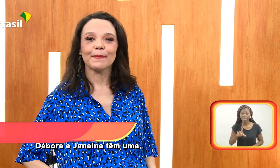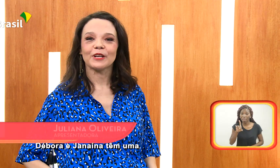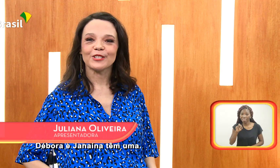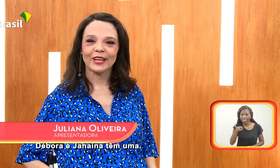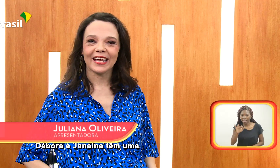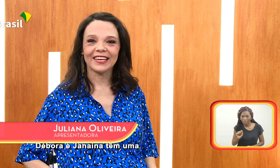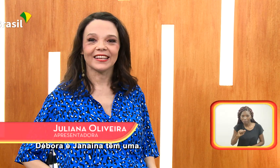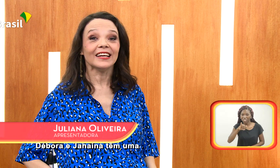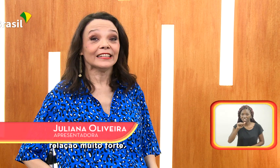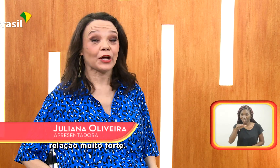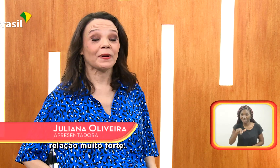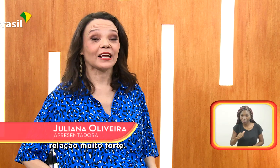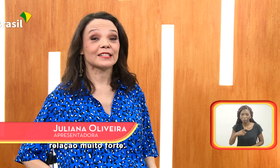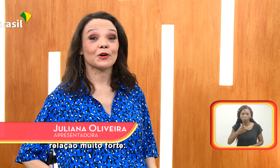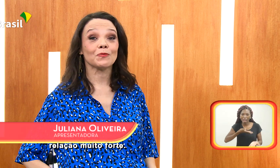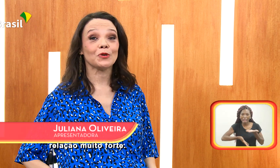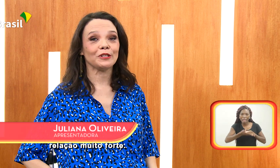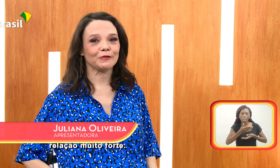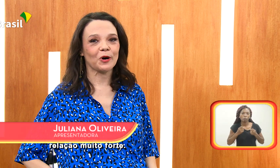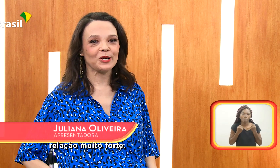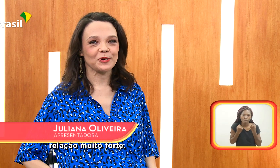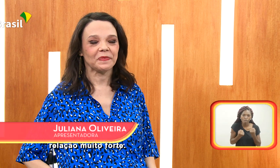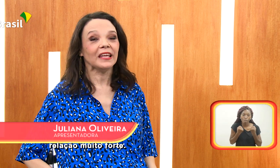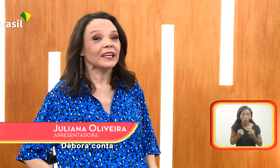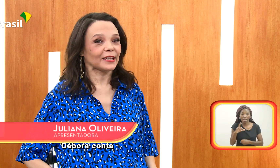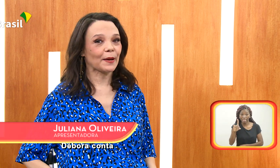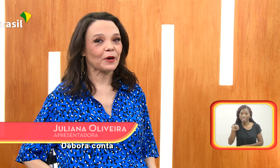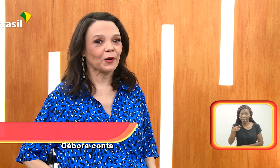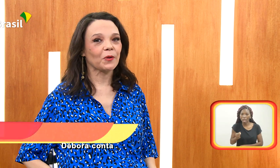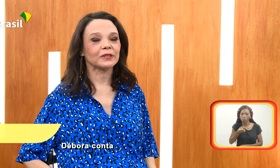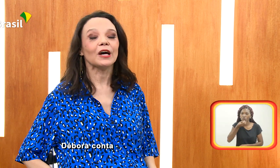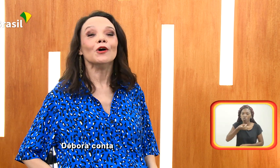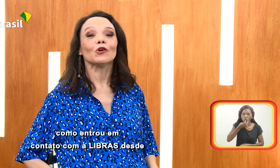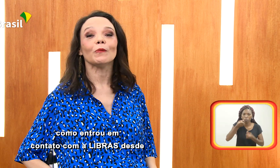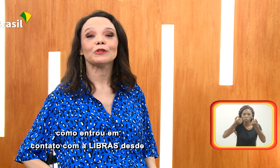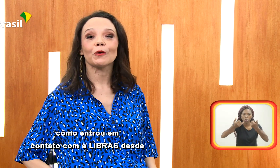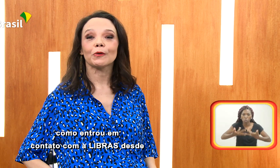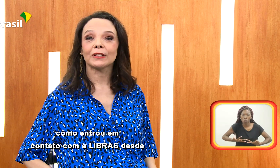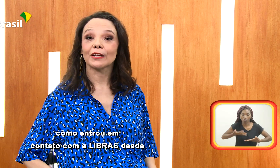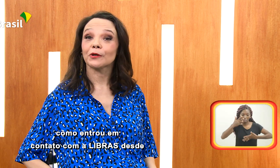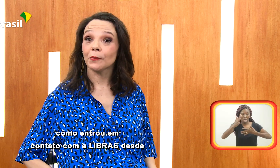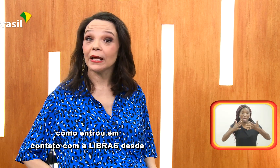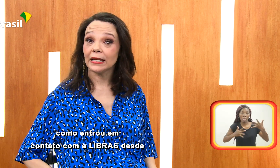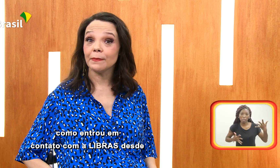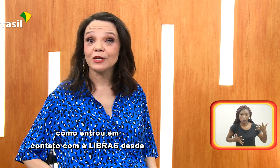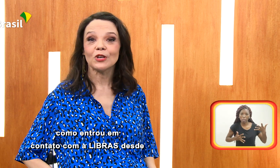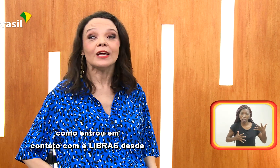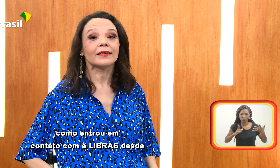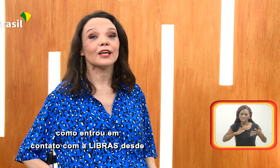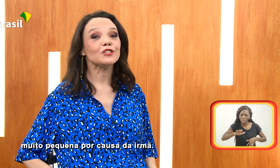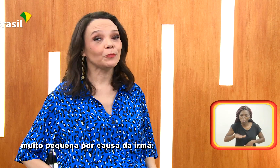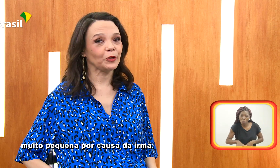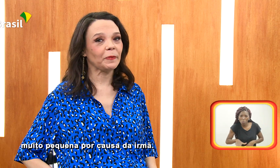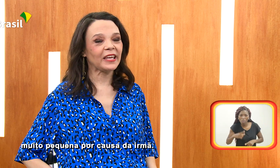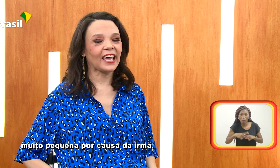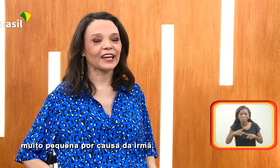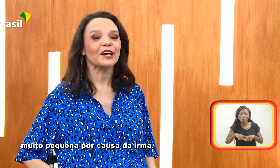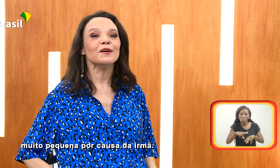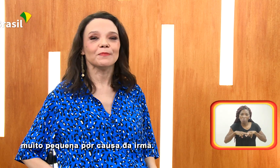Débora e Janaína têm uma relação muito forte. Débora conta como entrou em contato com a Libras desde muito pequena, por